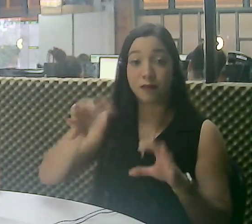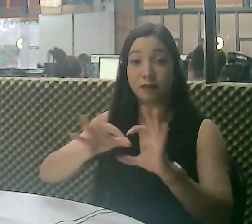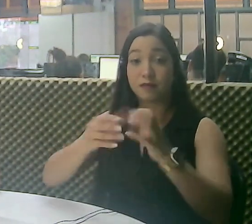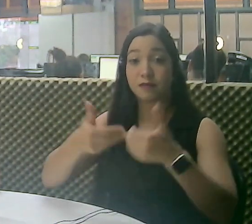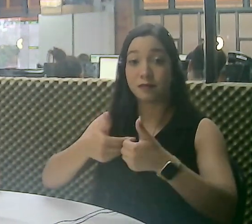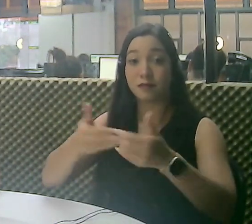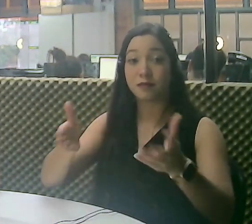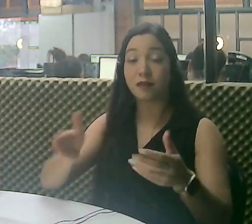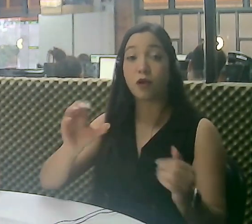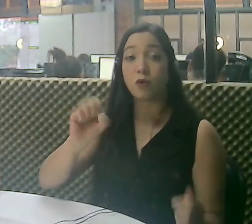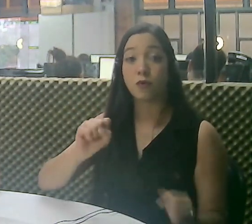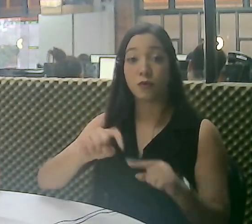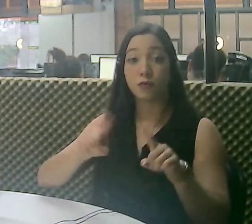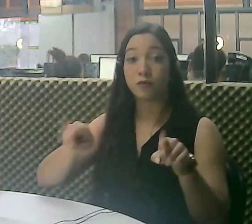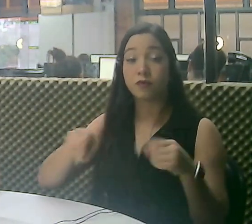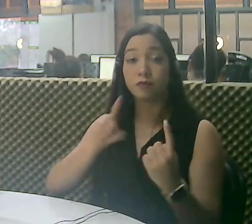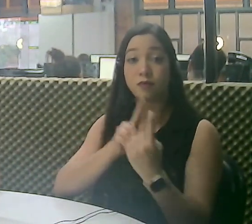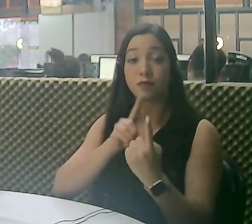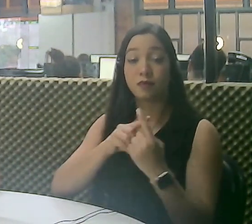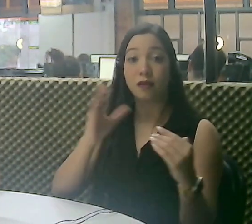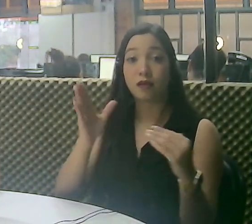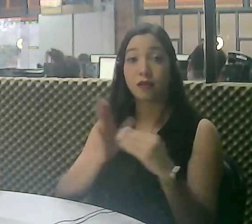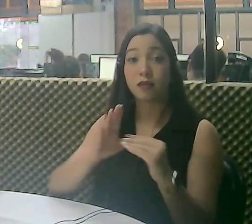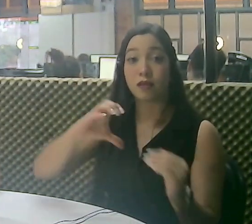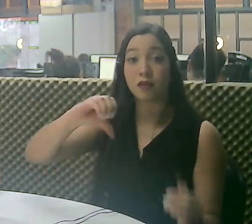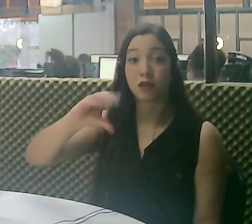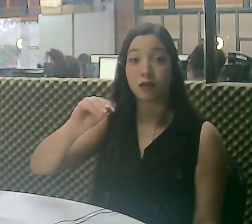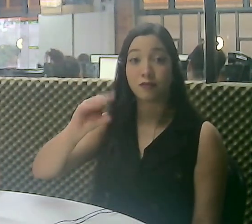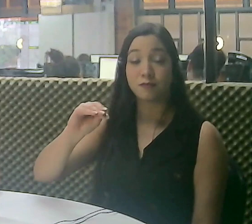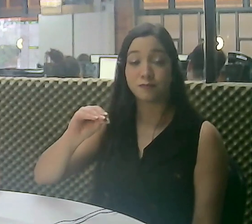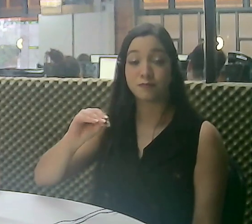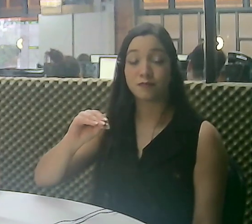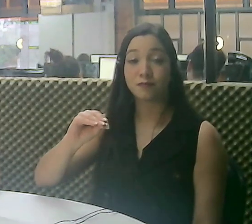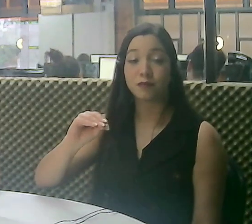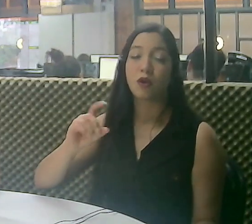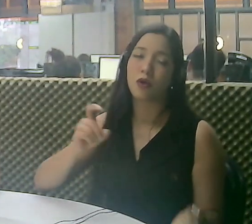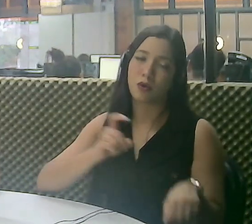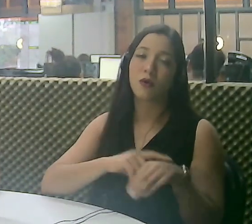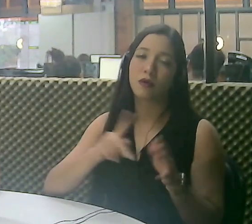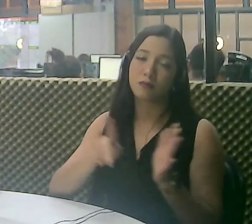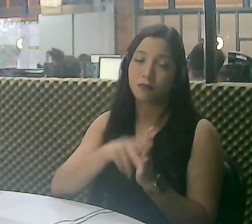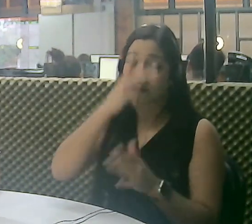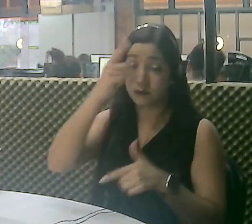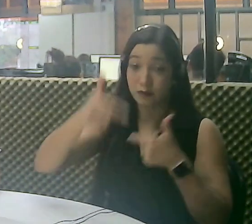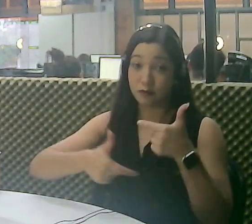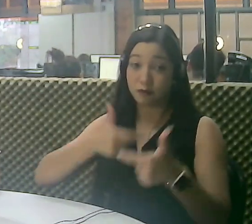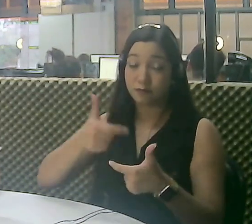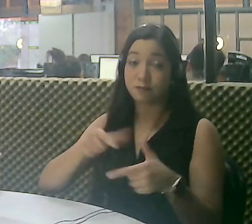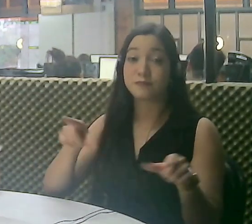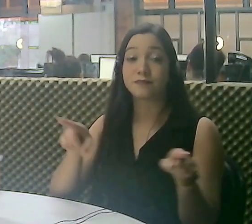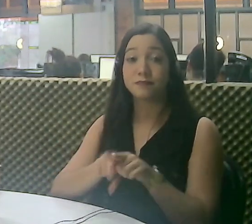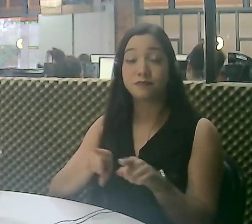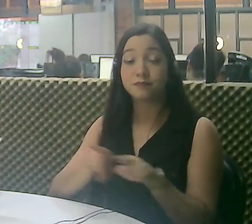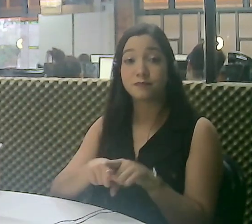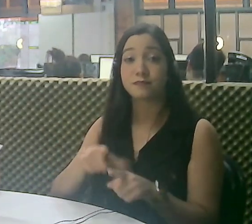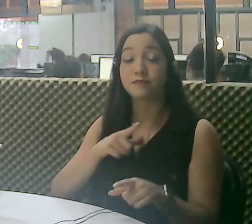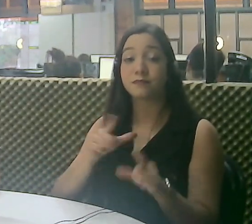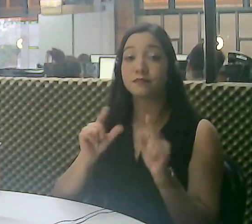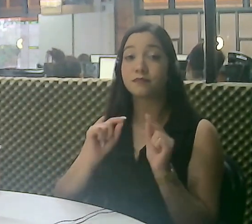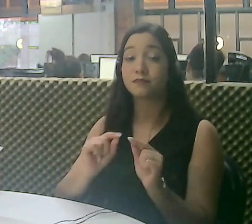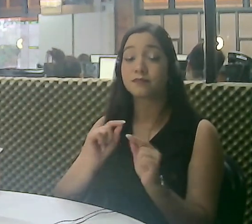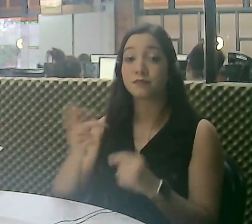disponíveis, sendo 8 salas com atendimento até as 9 horas da noite, no chamado horário do trabalhador. Também está sendo feita